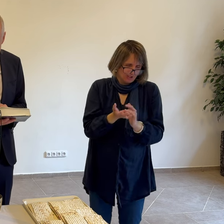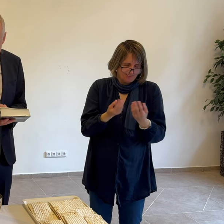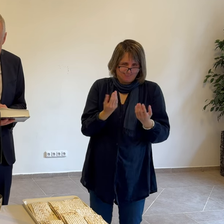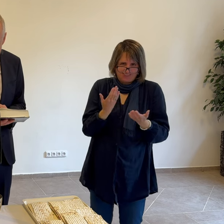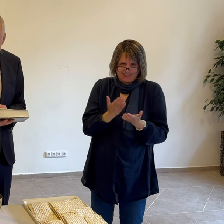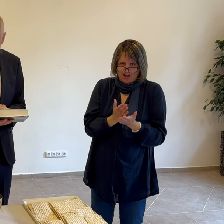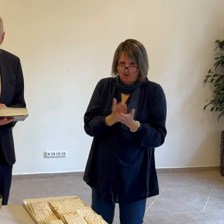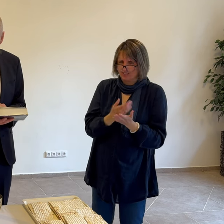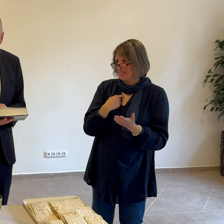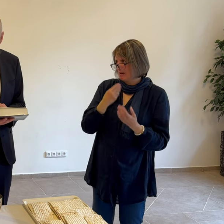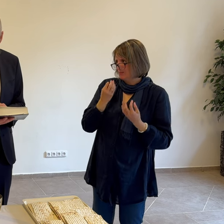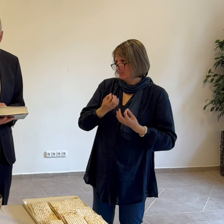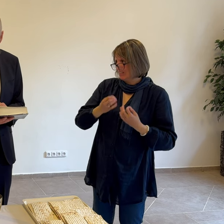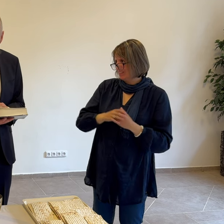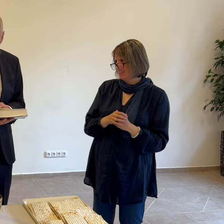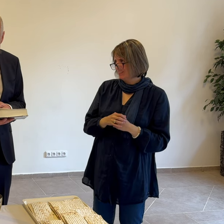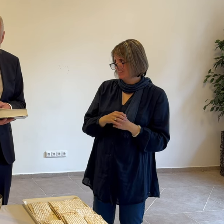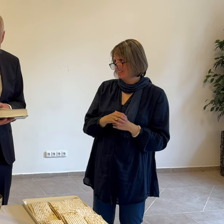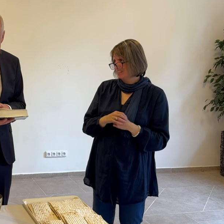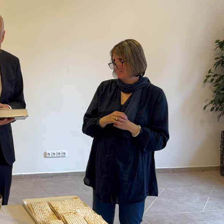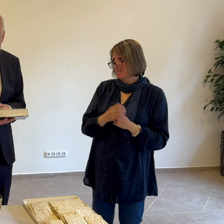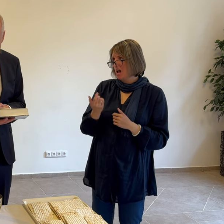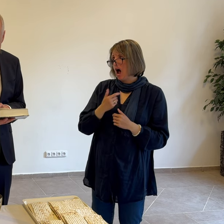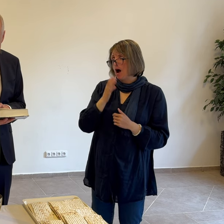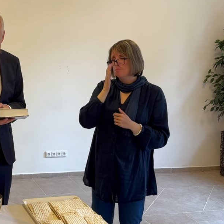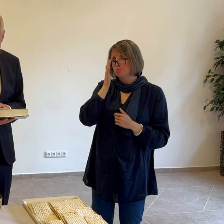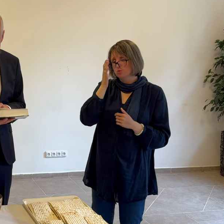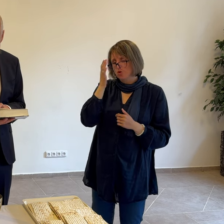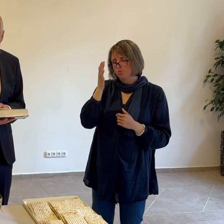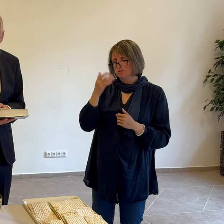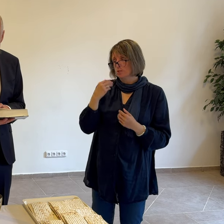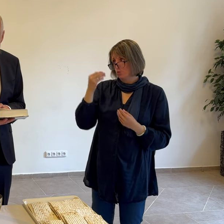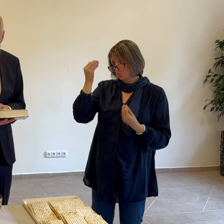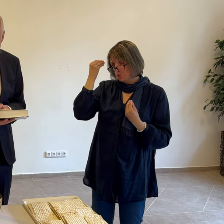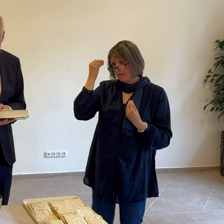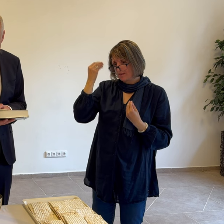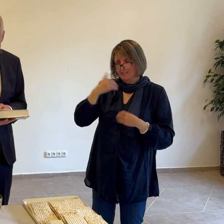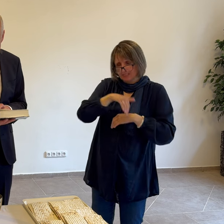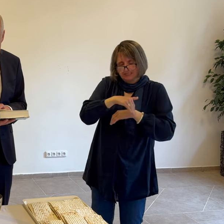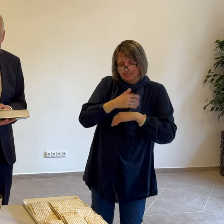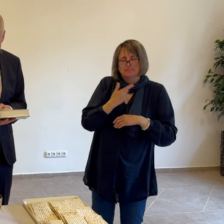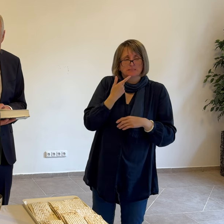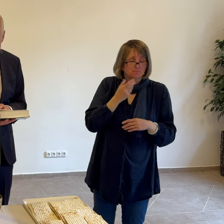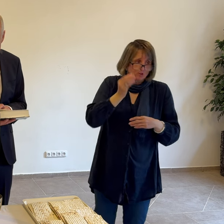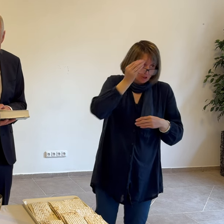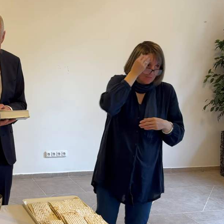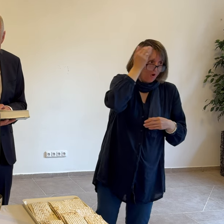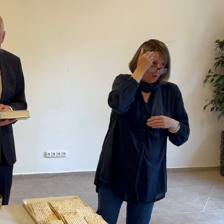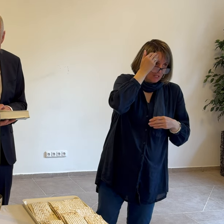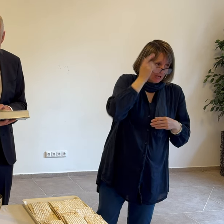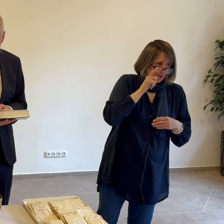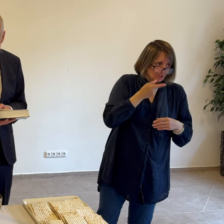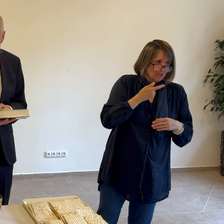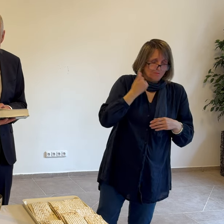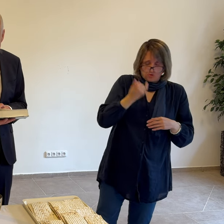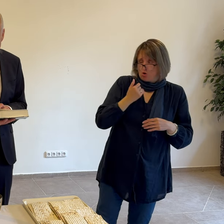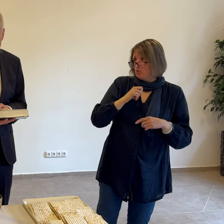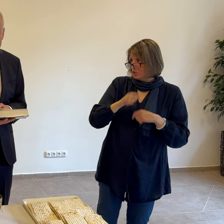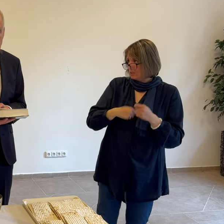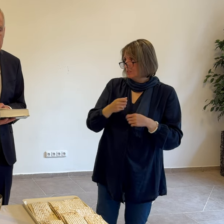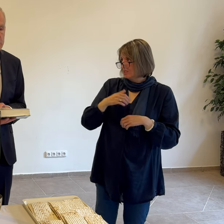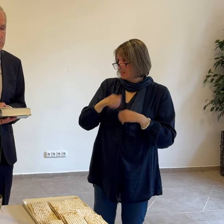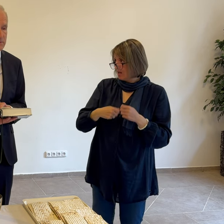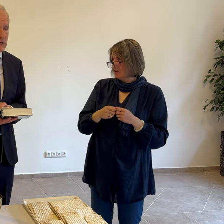aby jeho i budoucí učedníci si připomínali Kříž nejen slovy ale určitým